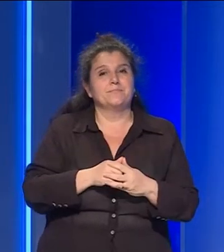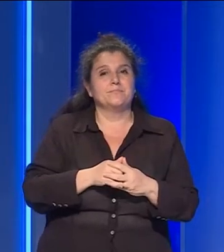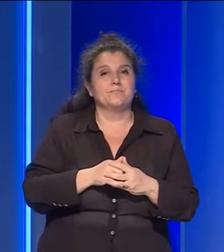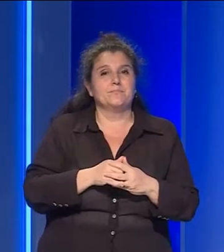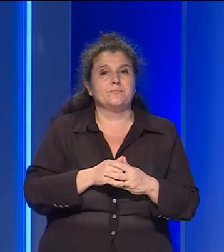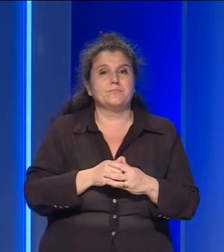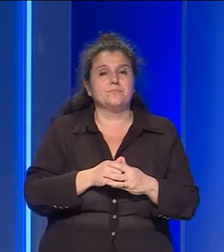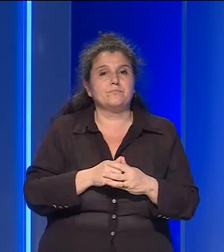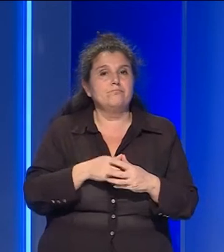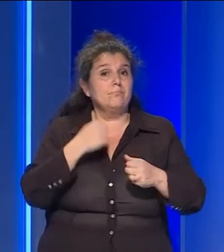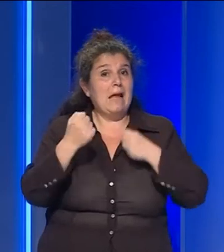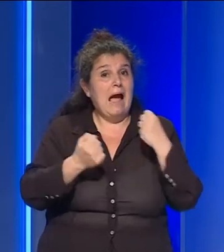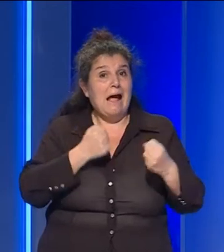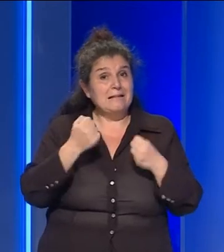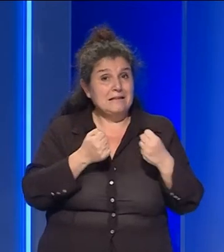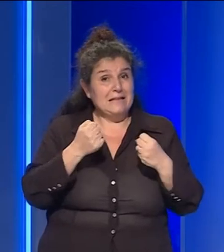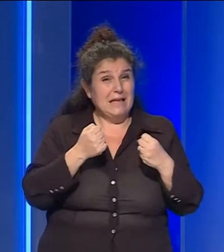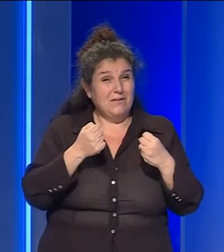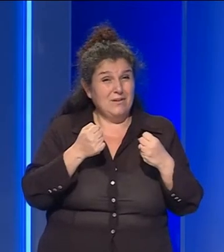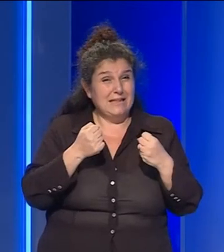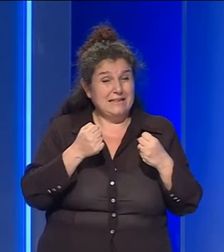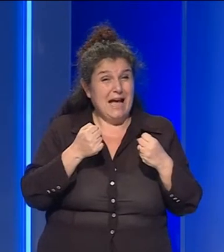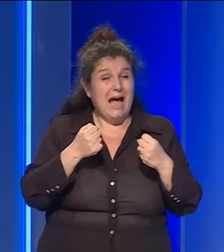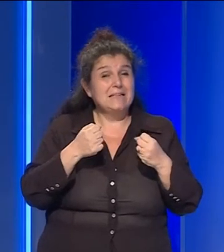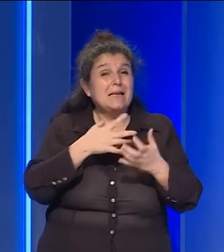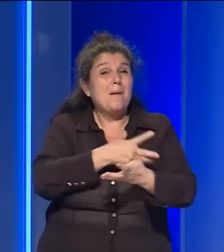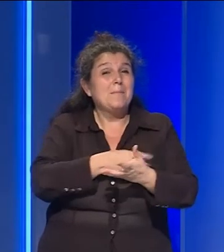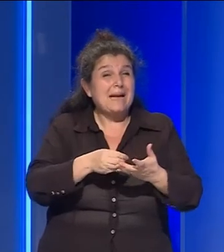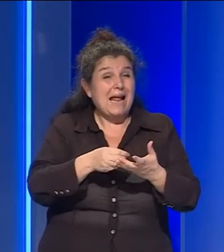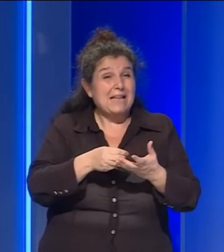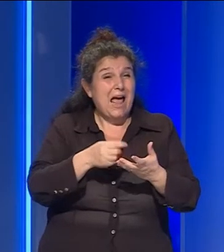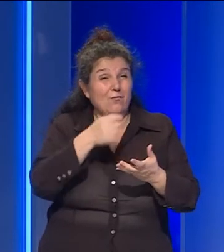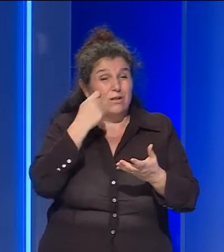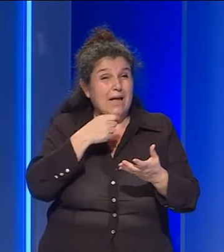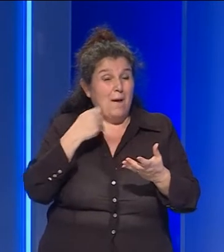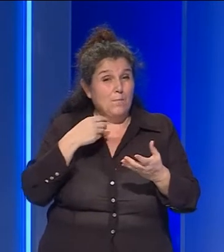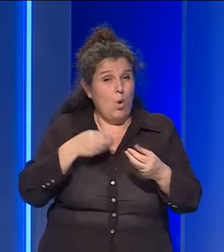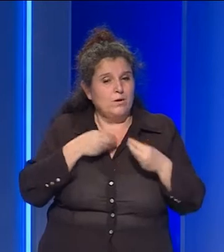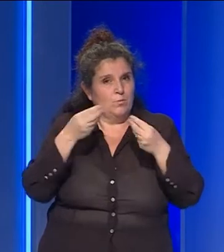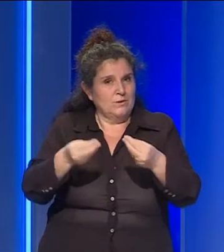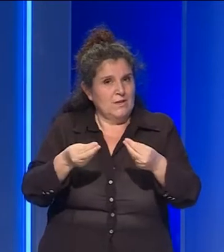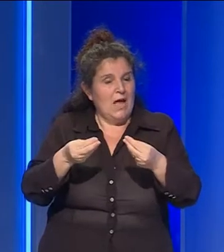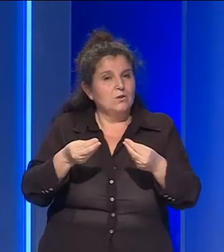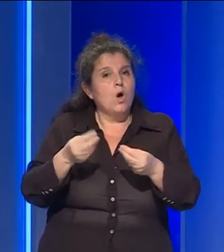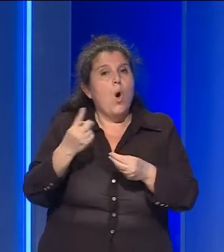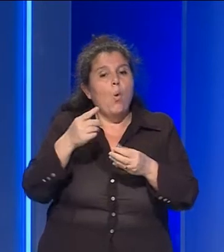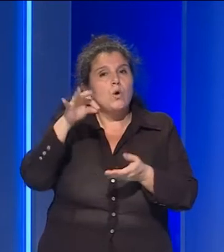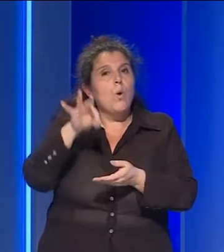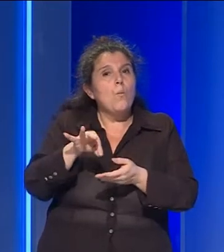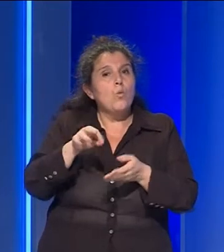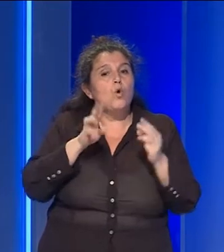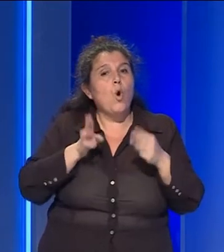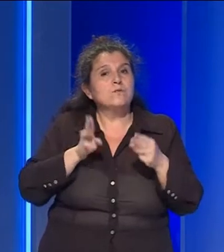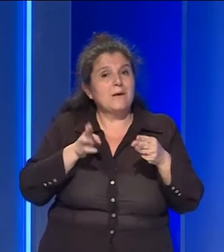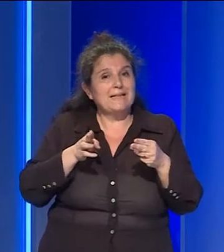Le attività di prelievo e di consegna dei campioni biologici al punto prelievi unico dell'azienda ospedaliero